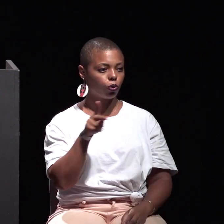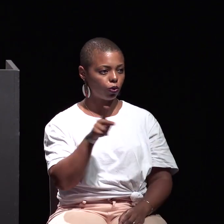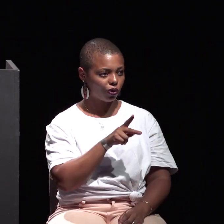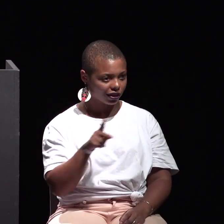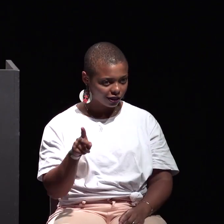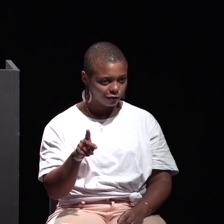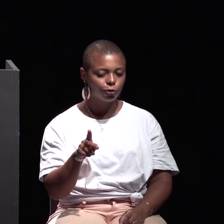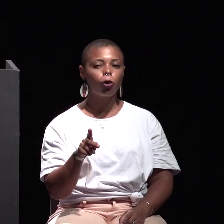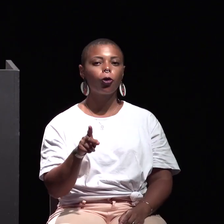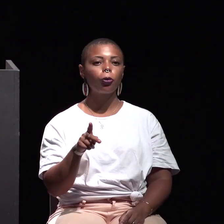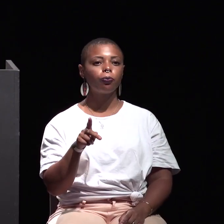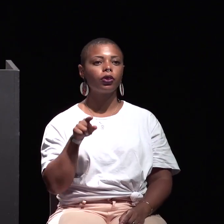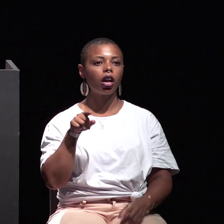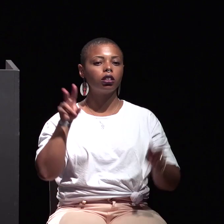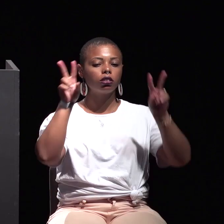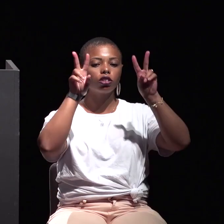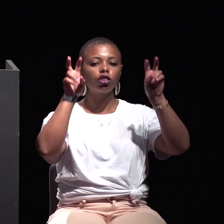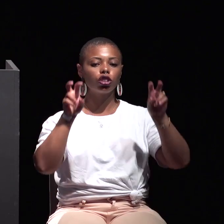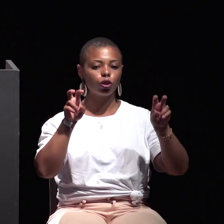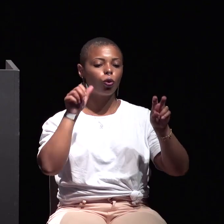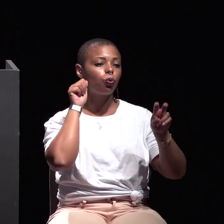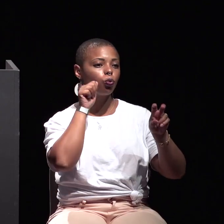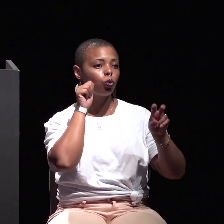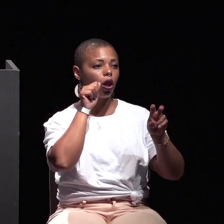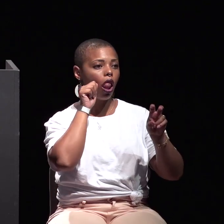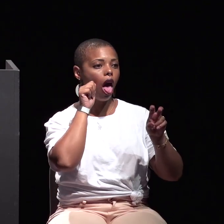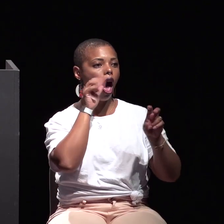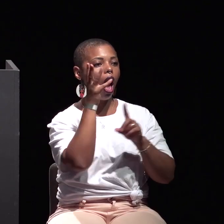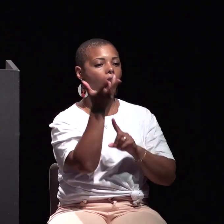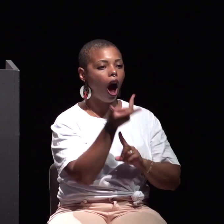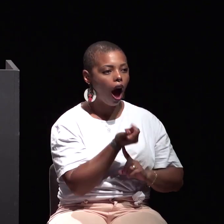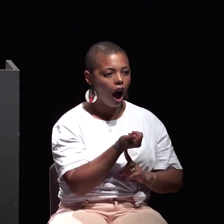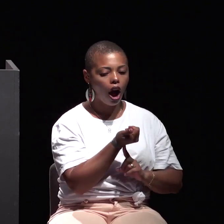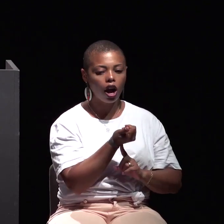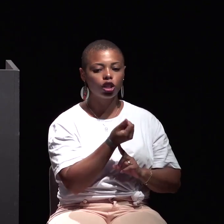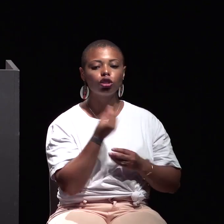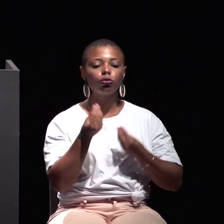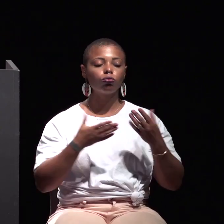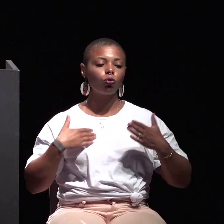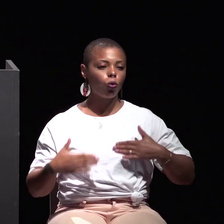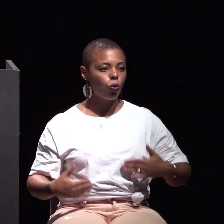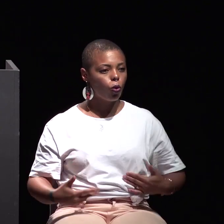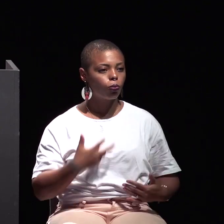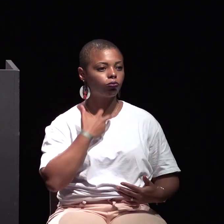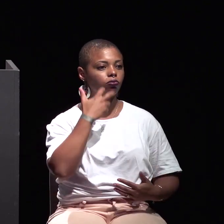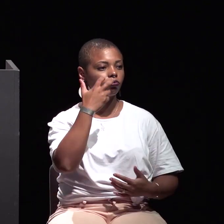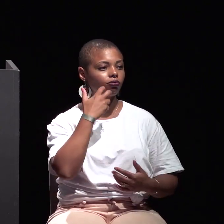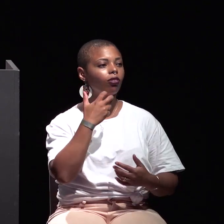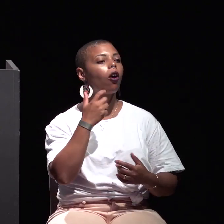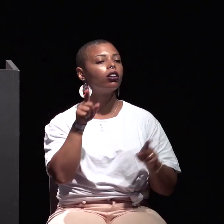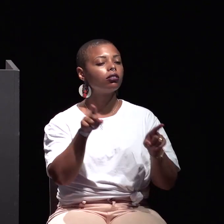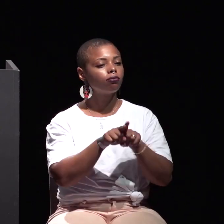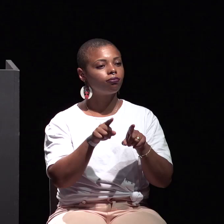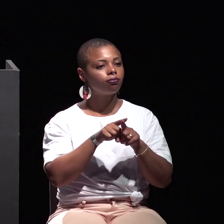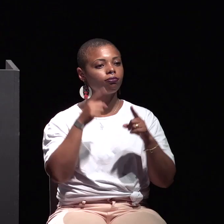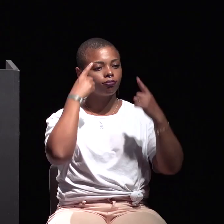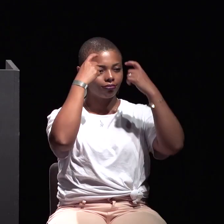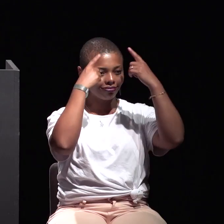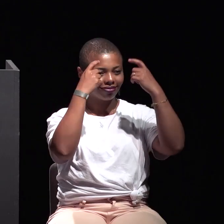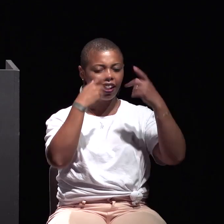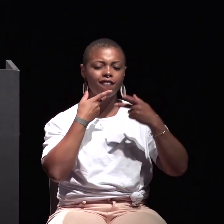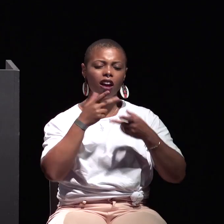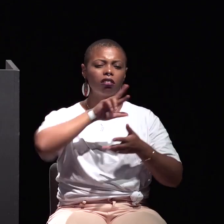que tem esse título, Mulheres nas Artes, Corpo, Voz e Criação, e que fala sobre diferentes